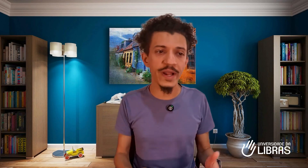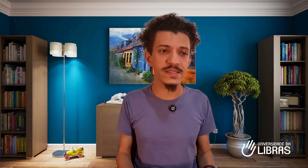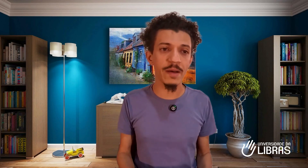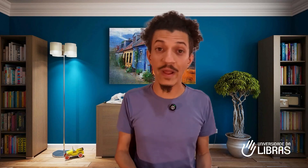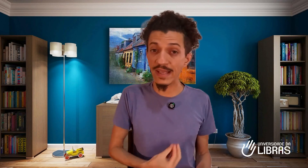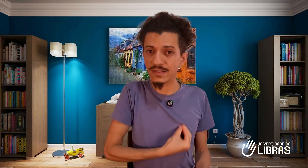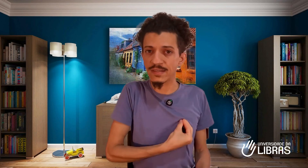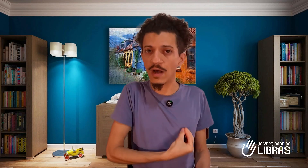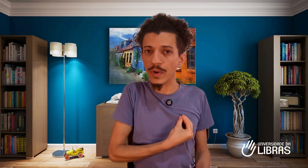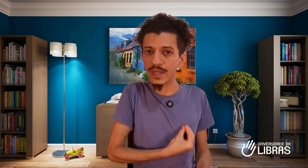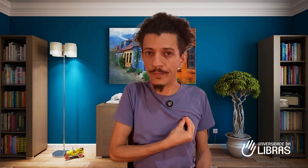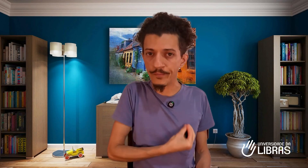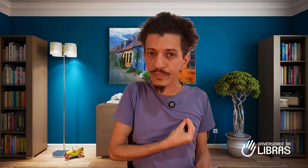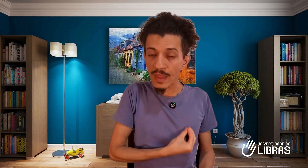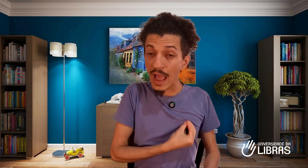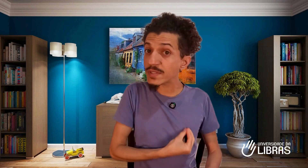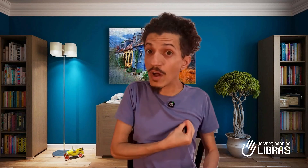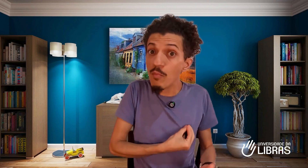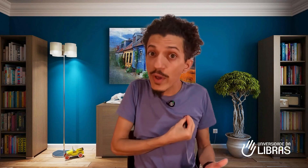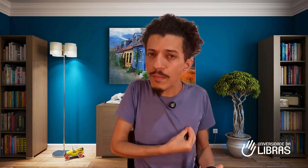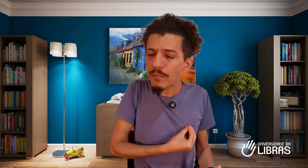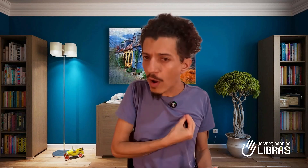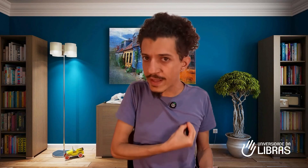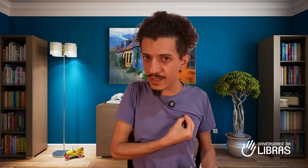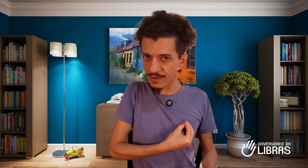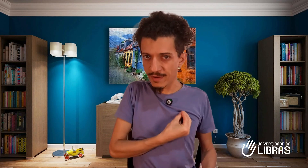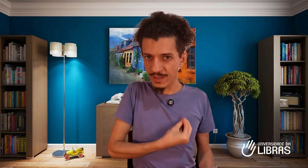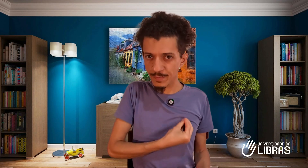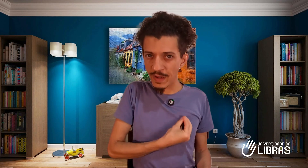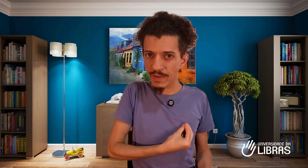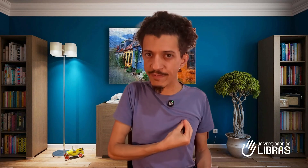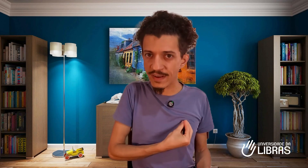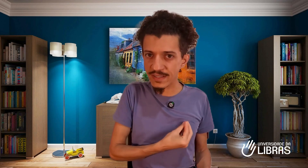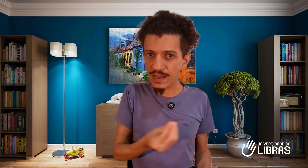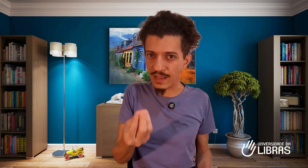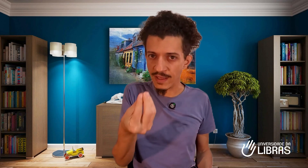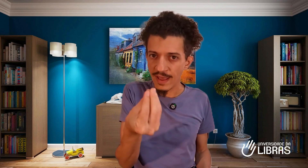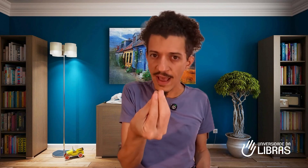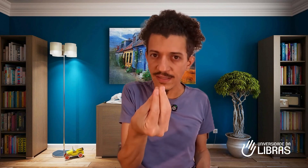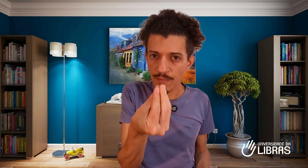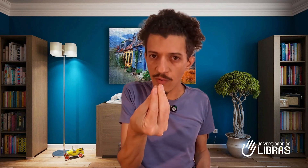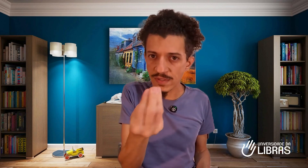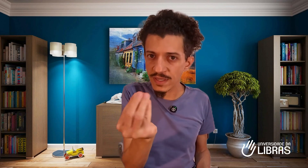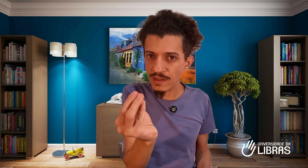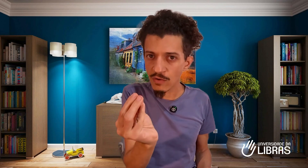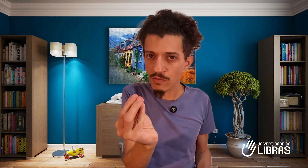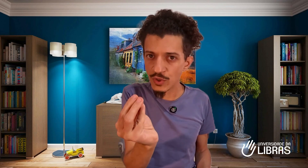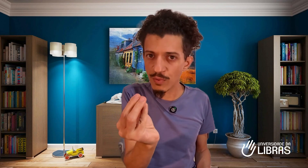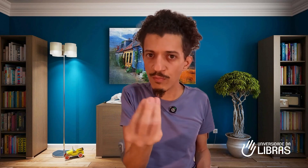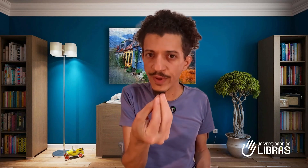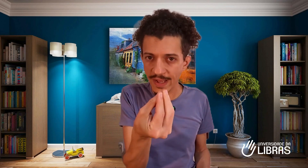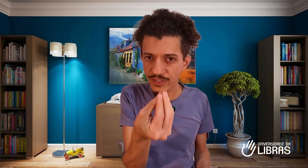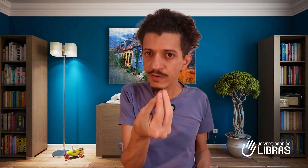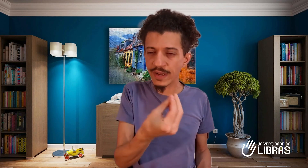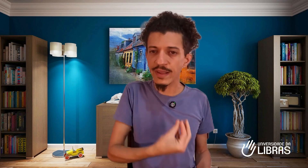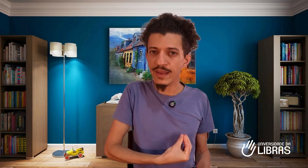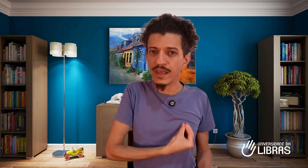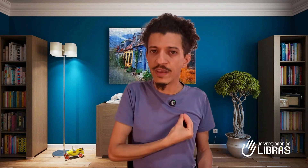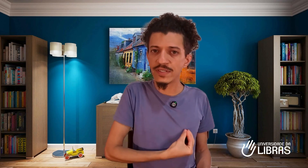exemplo, esse sinal aqui é um sinal muito importante. Experimenta fazer ele aí. Essa mão assim, tipo um punhadinho, né? Que você faz